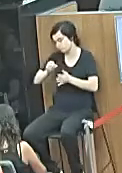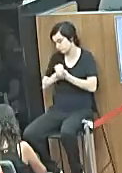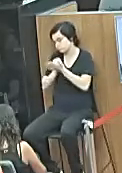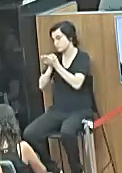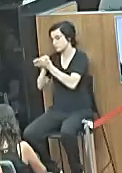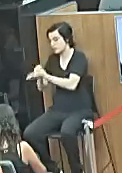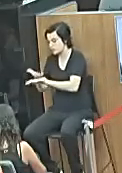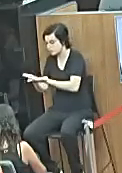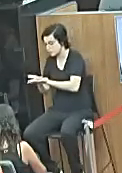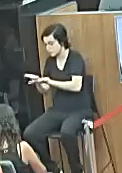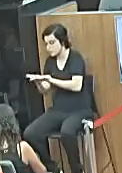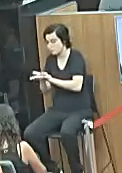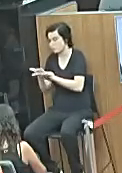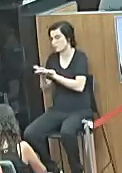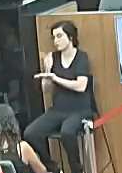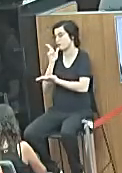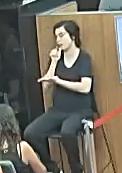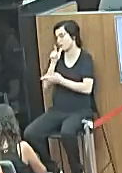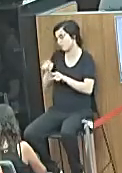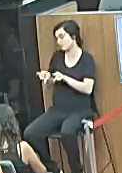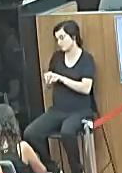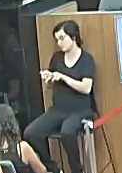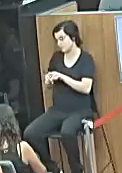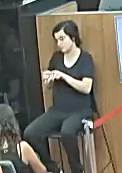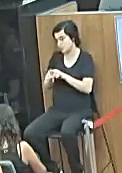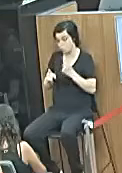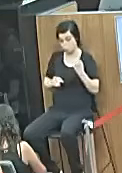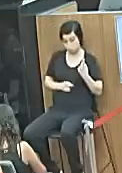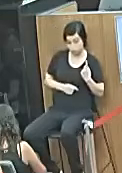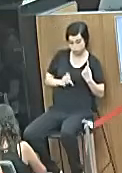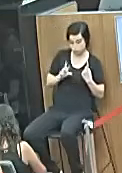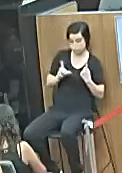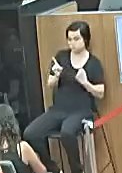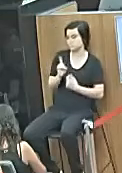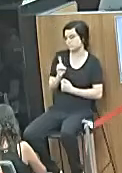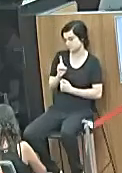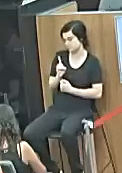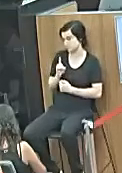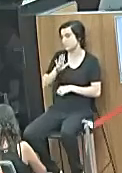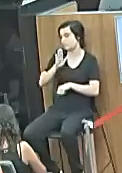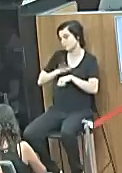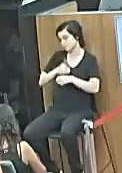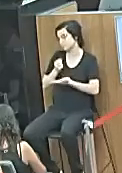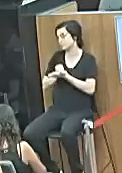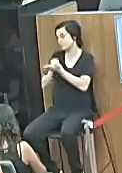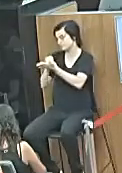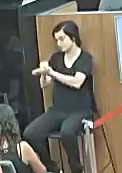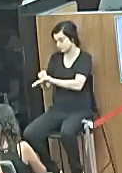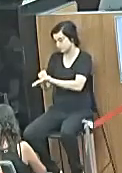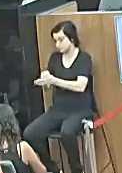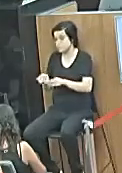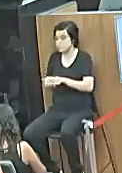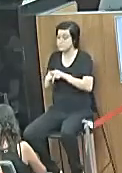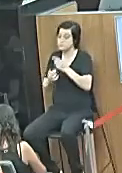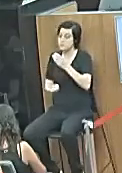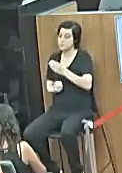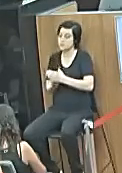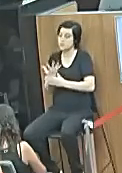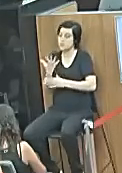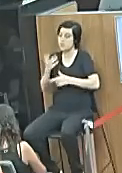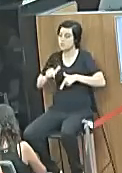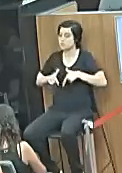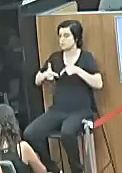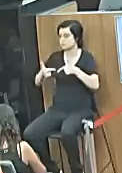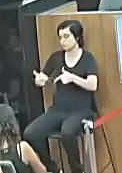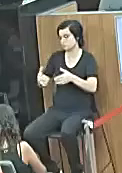esgotamento sanitário com a privatização da copasa criar ação no âmbito do programa 127